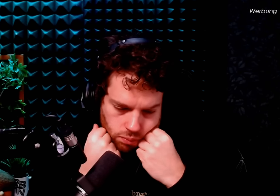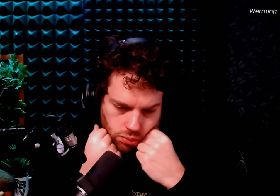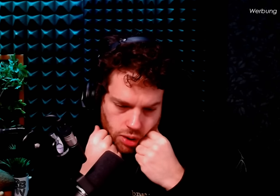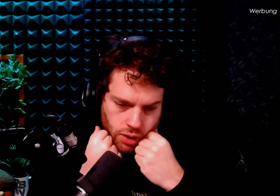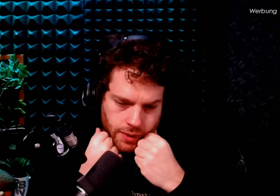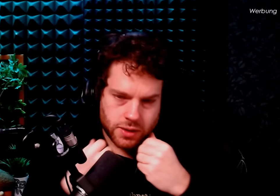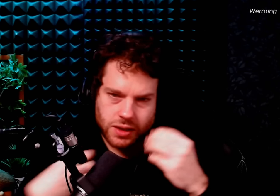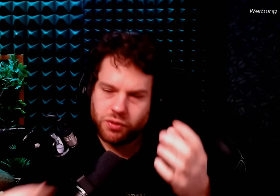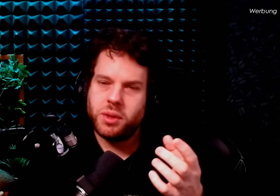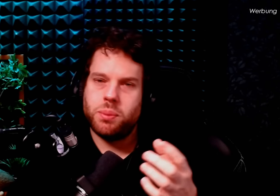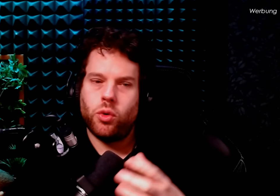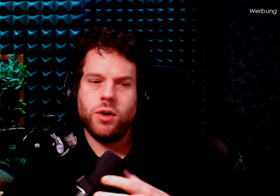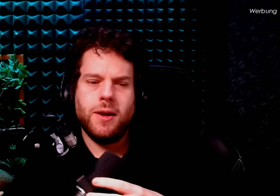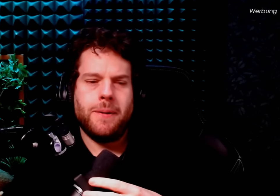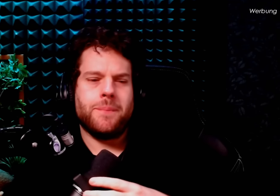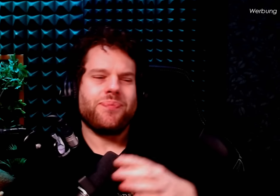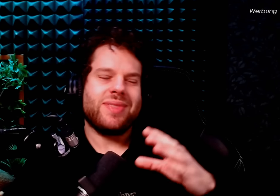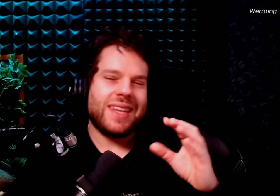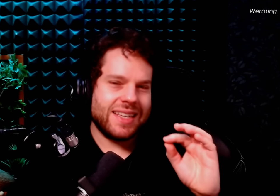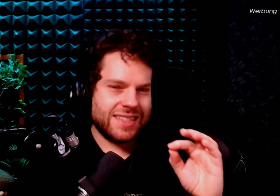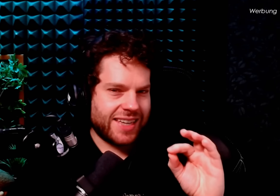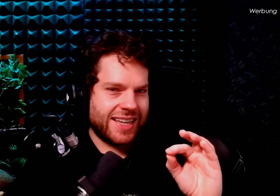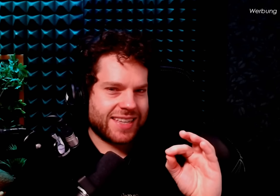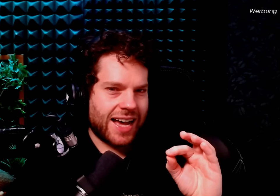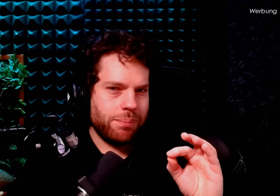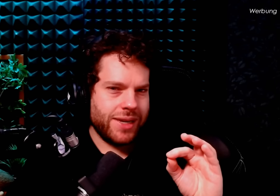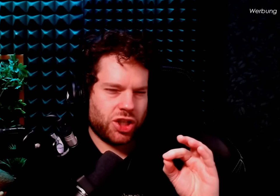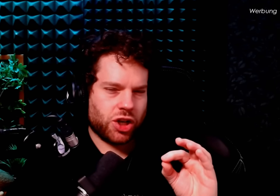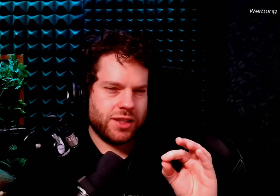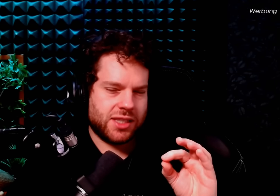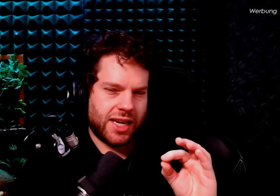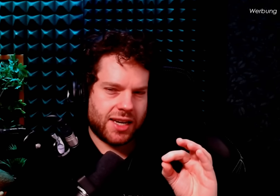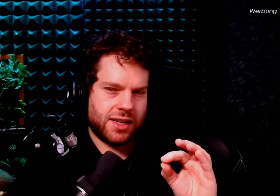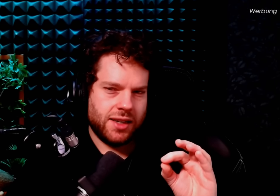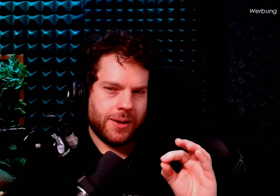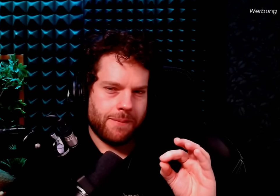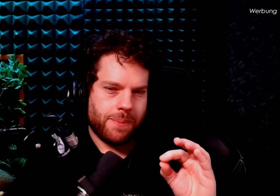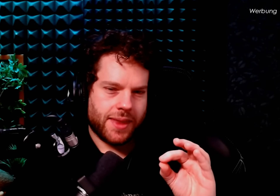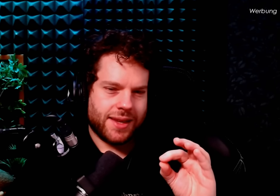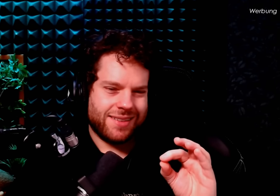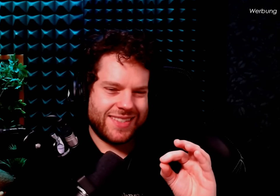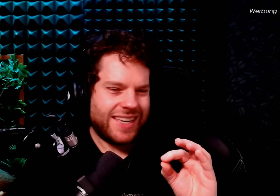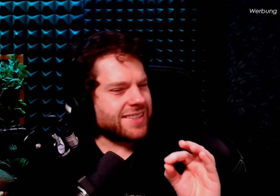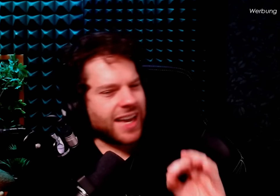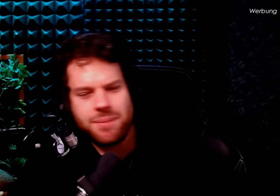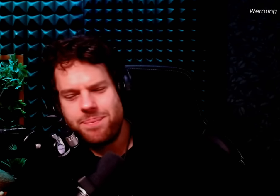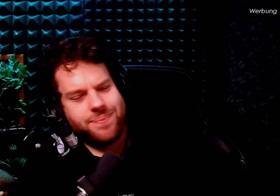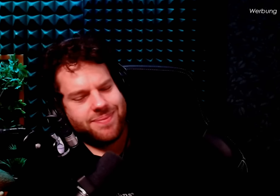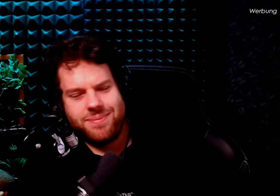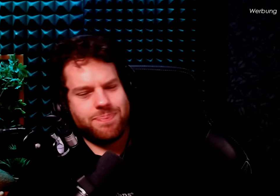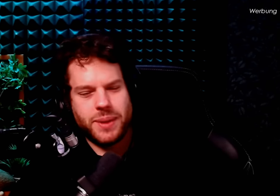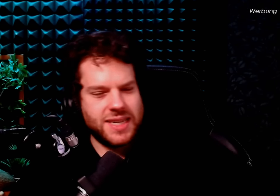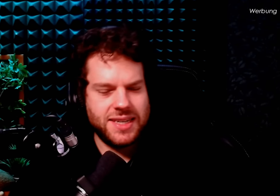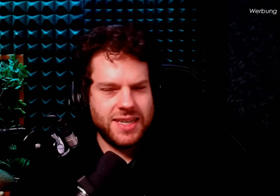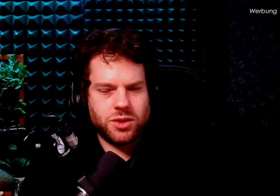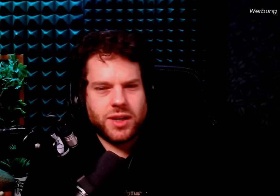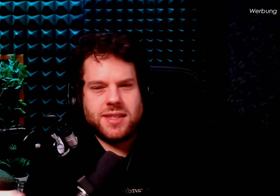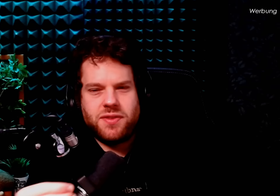Nee. Ist das für mich Mohn? Sesam ist schon sehr... Sesam bin ich nie so richtig